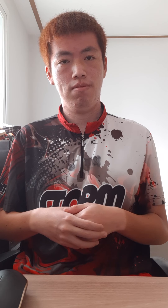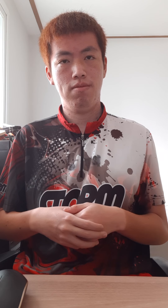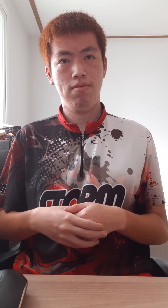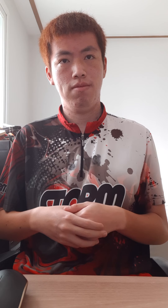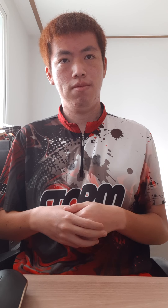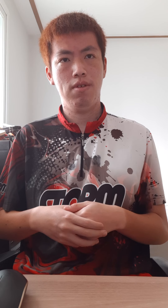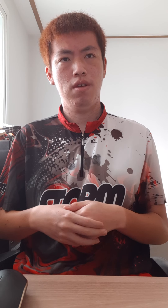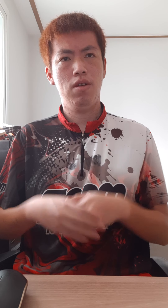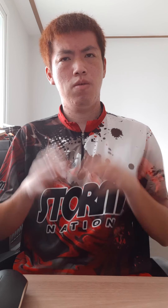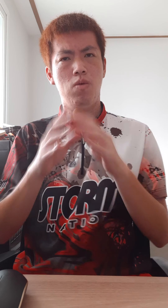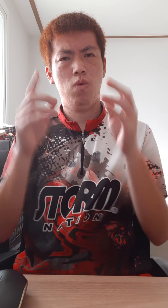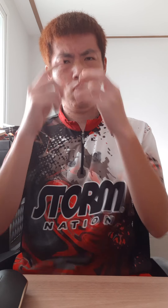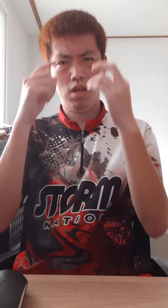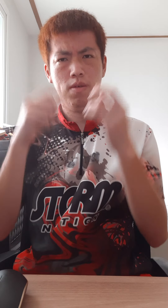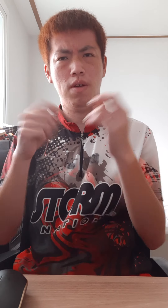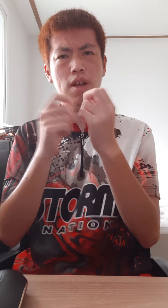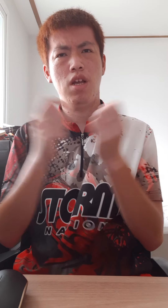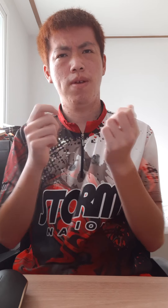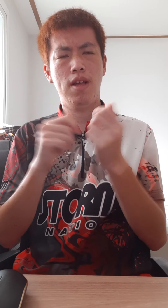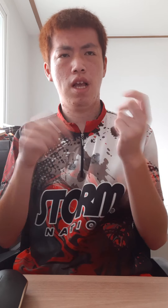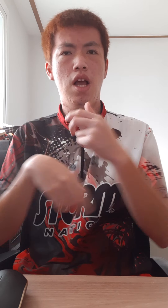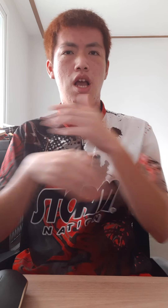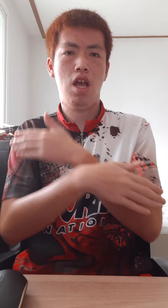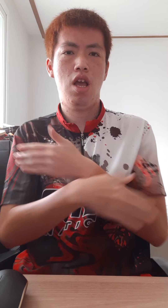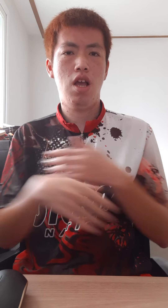울고 떼쓰지만 금방 엄마의 품에 안겨 환하게 미소 짓는 15살의 소녀 예진. 시청각